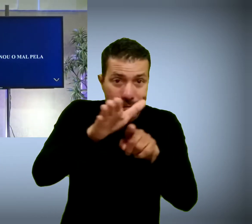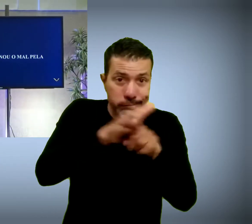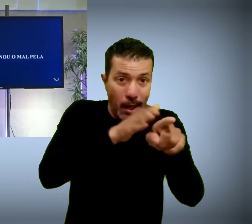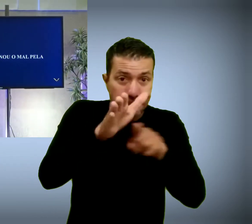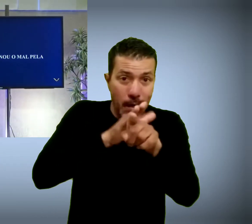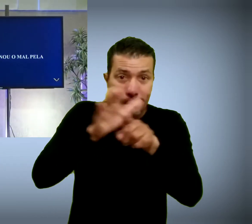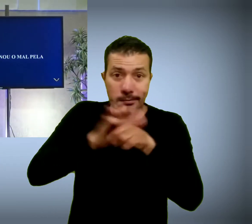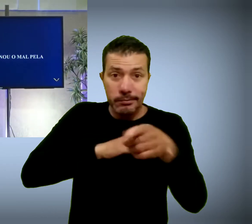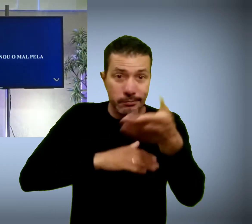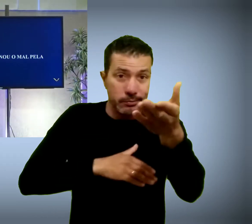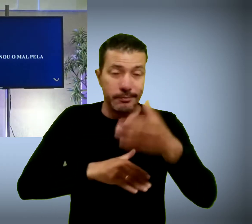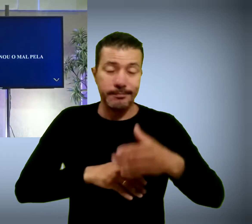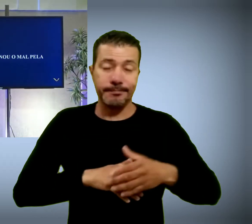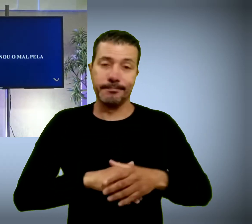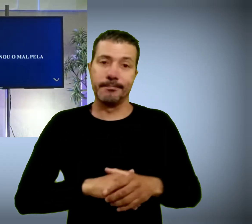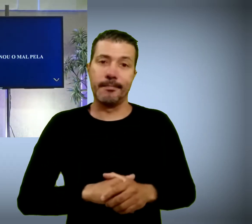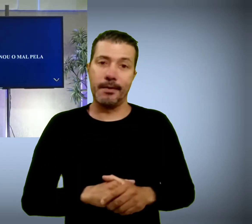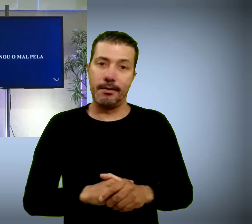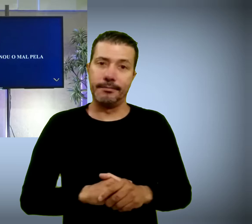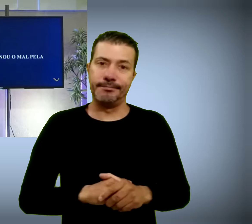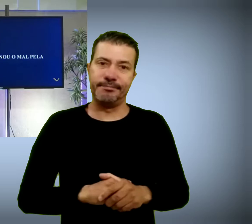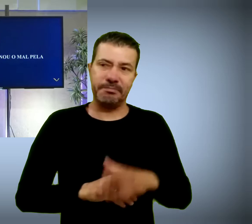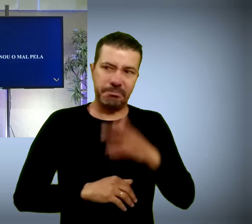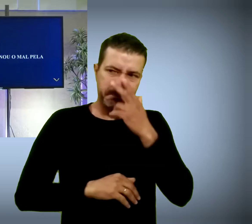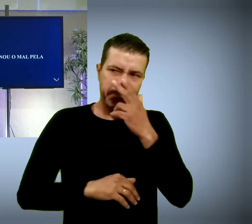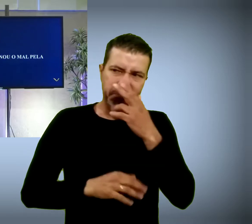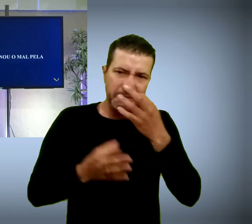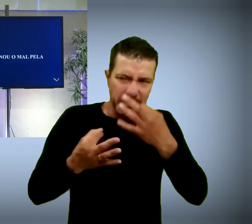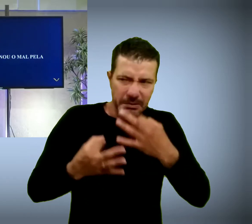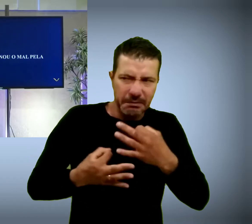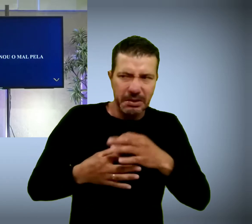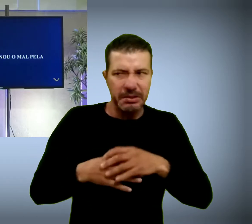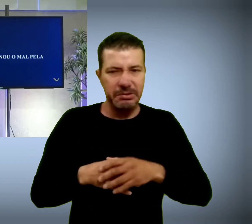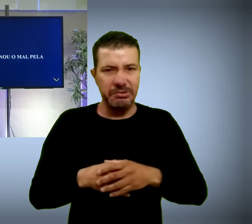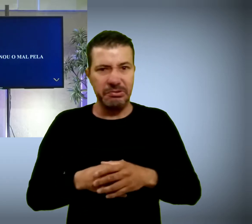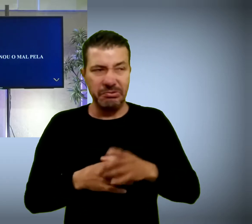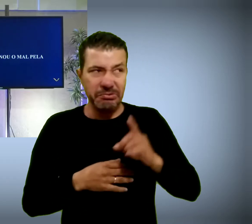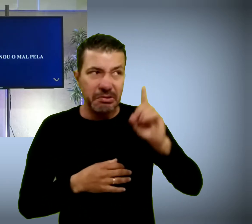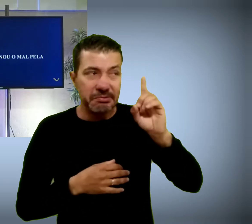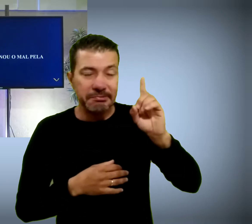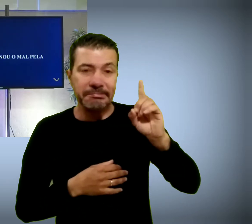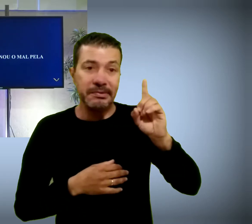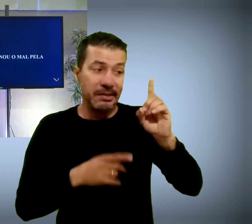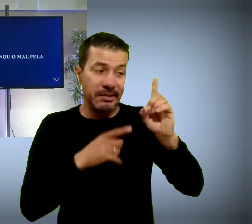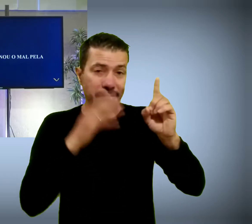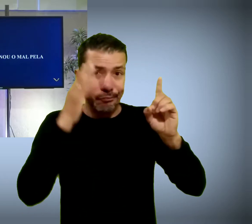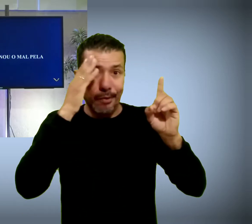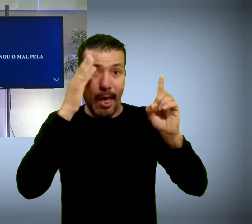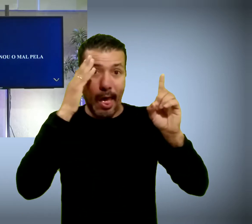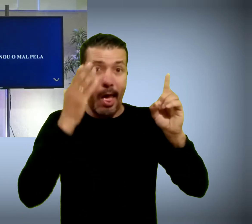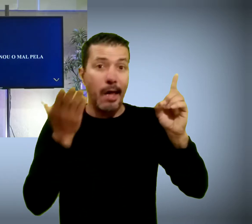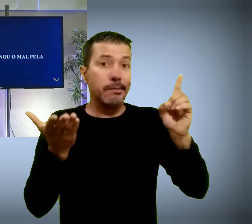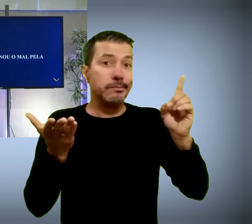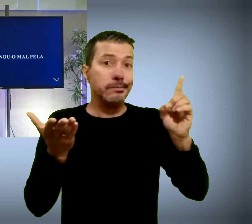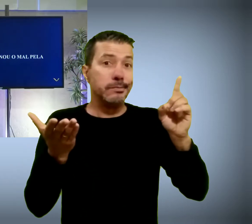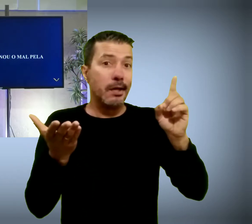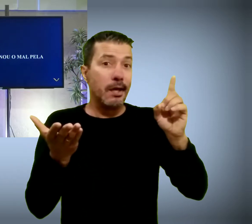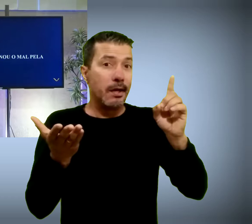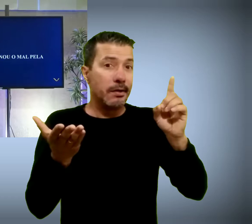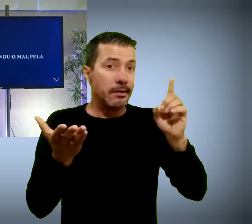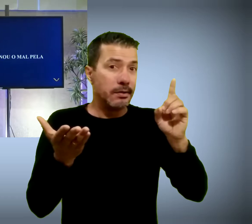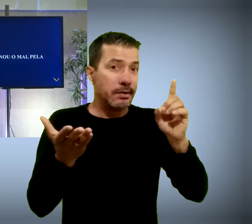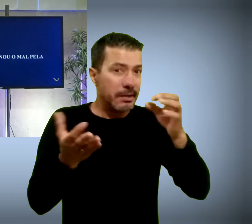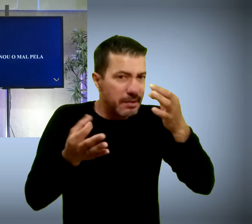que vocês respondessem aí nos comentários: seria uma atitude correta de Deus? Já que ele sabia, seria correto ele